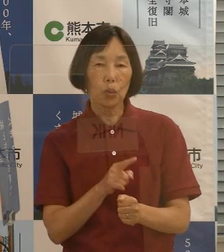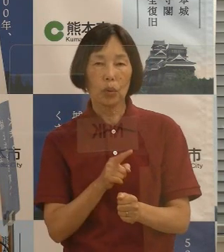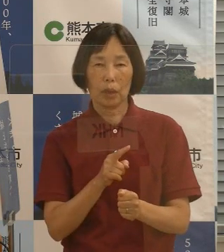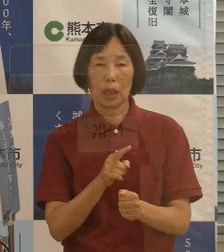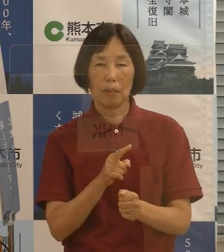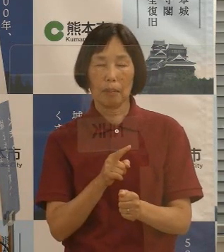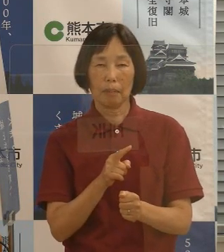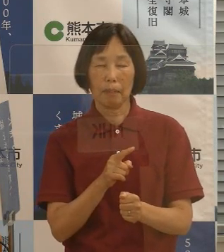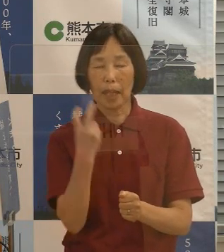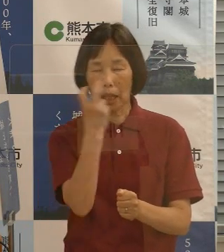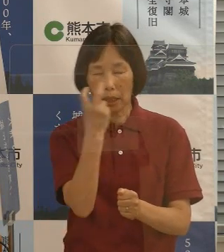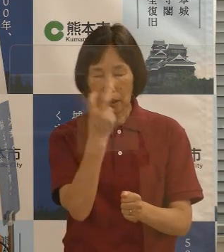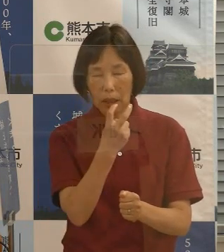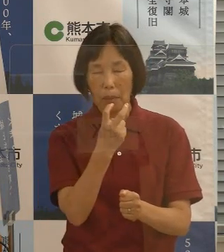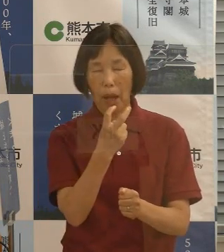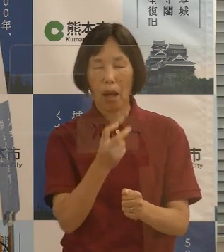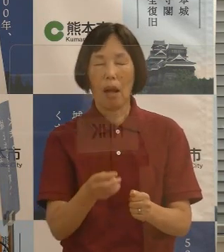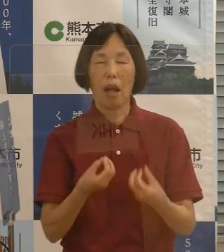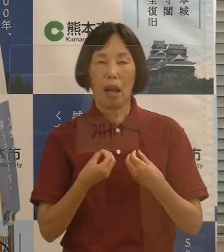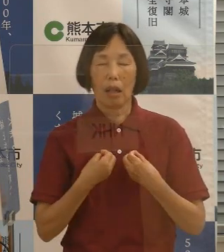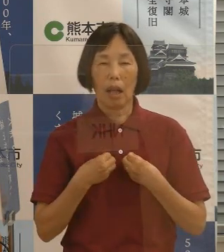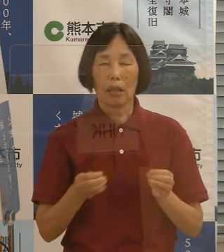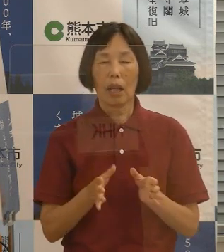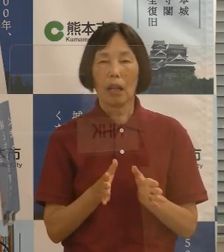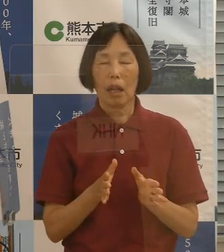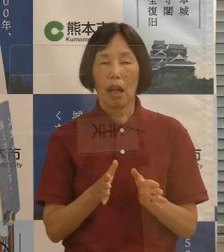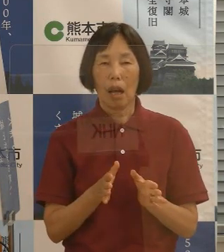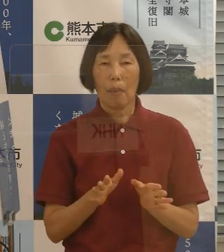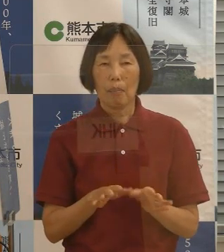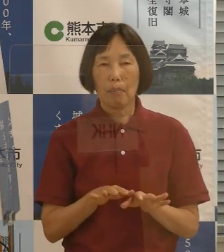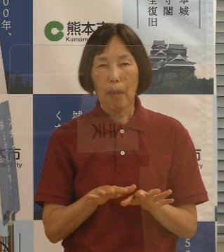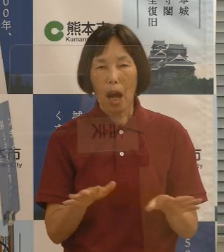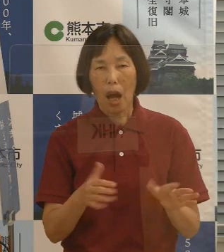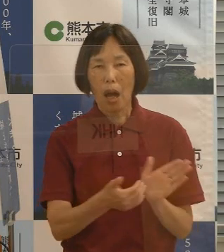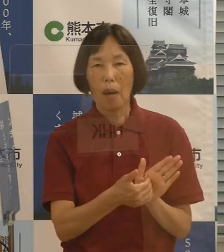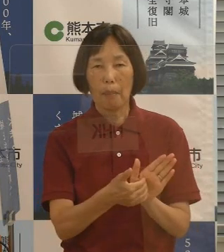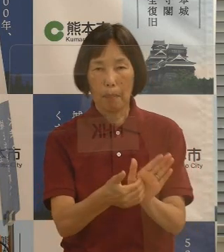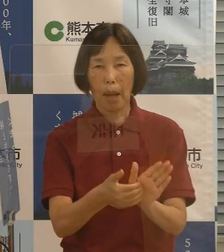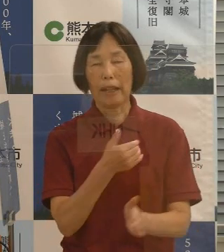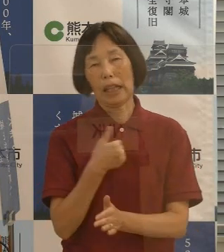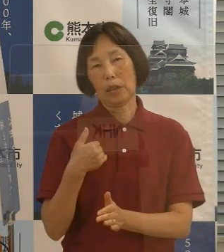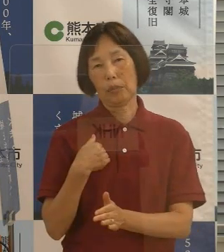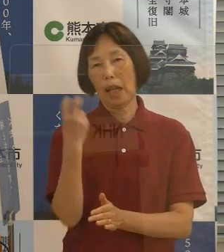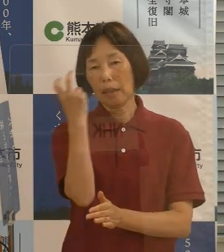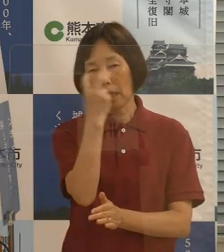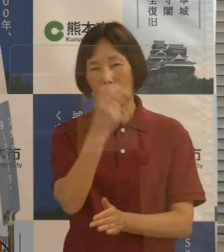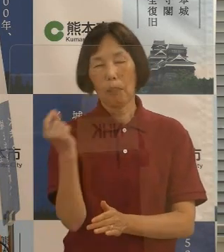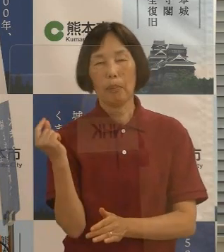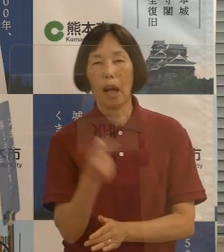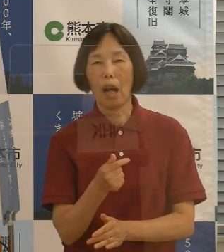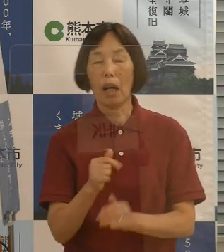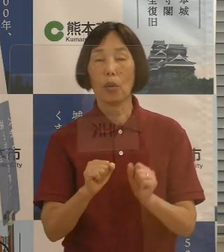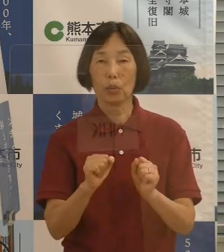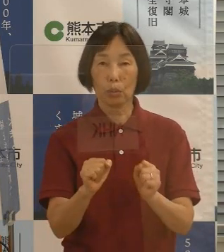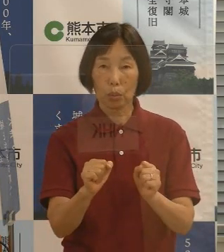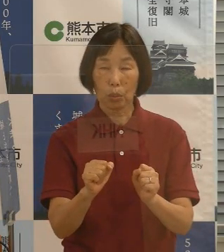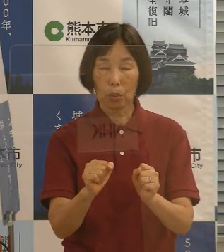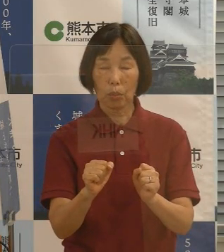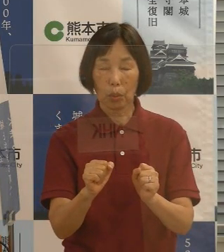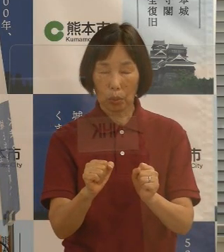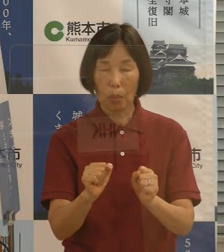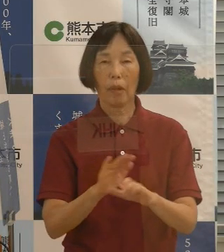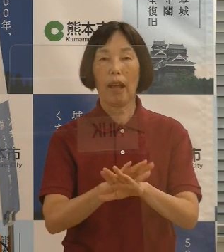拡大を防止していくということができませんので、検査を迅速にするということももちろんですけれども、そ